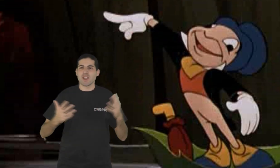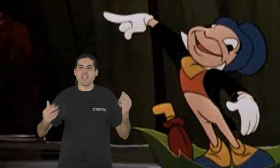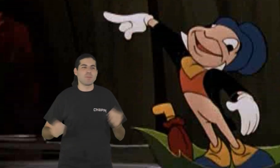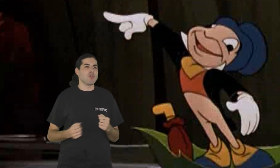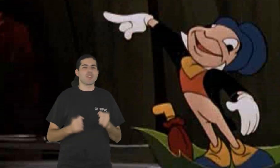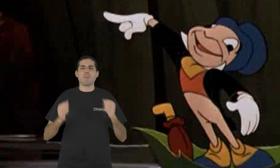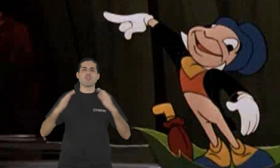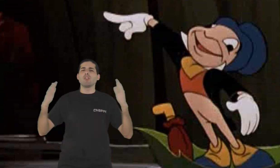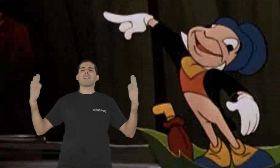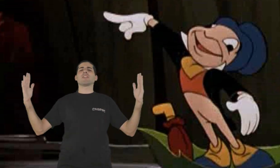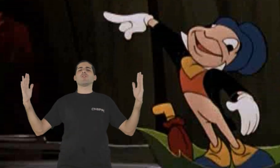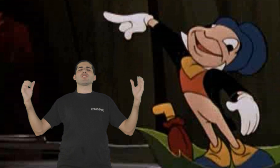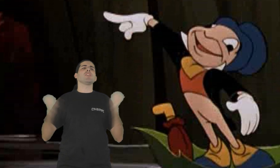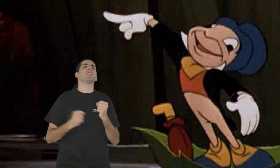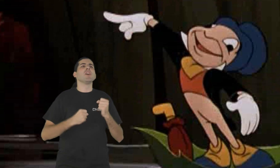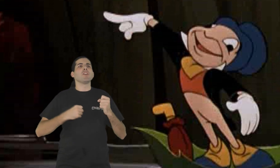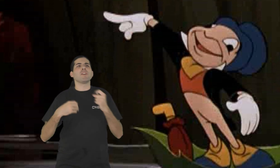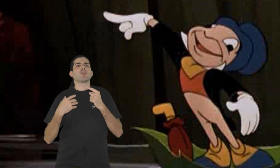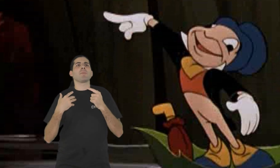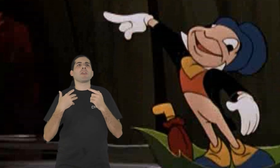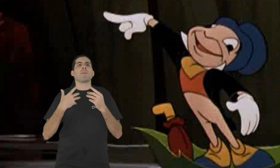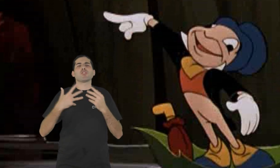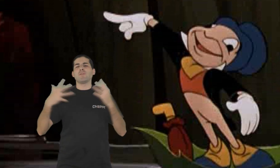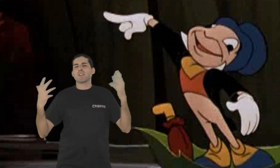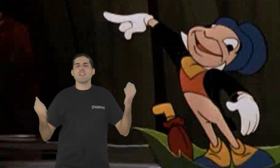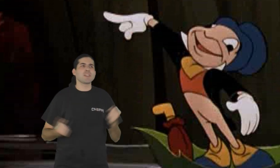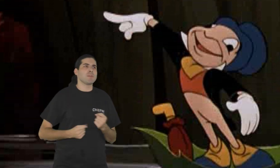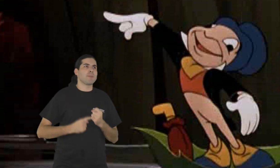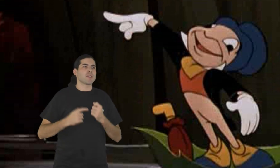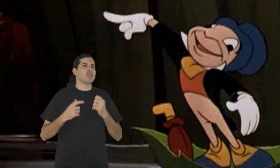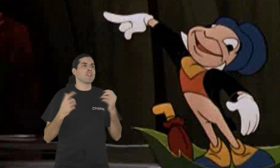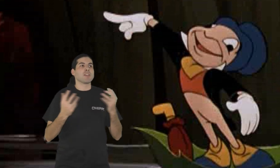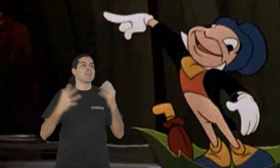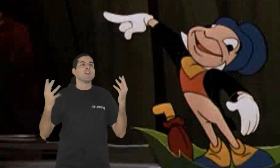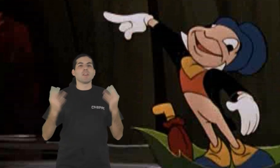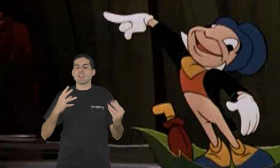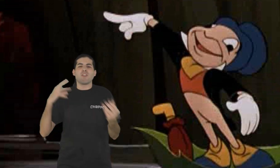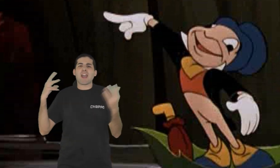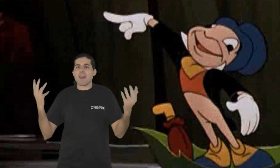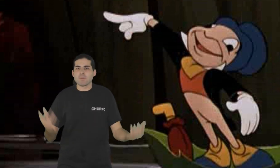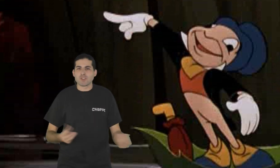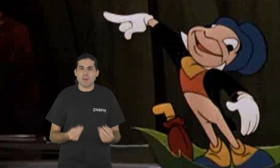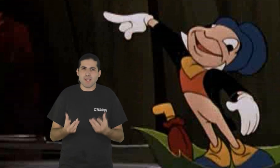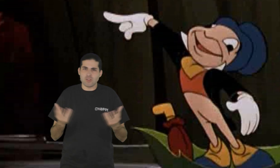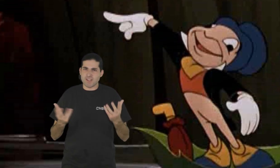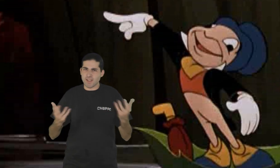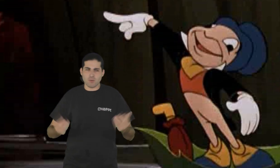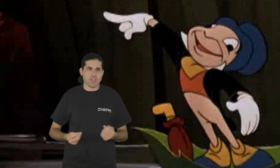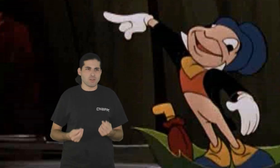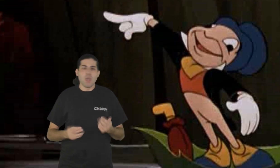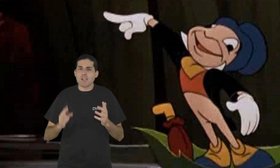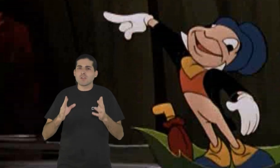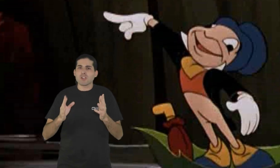piace leggere libri, no? Dei mattoni grandi così, invece a me piace divertirmi, piace svagarmi, insomma la canzone